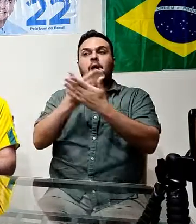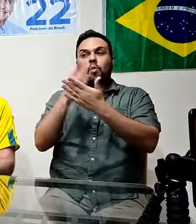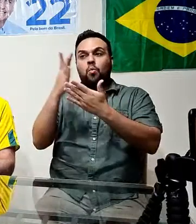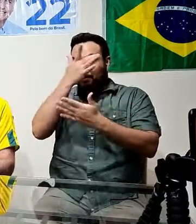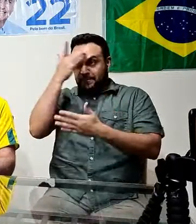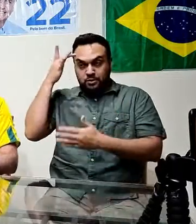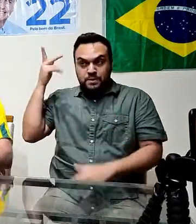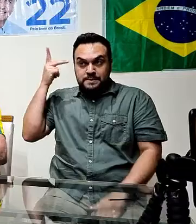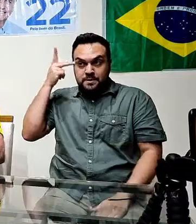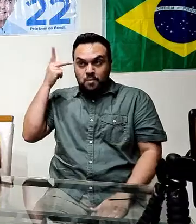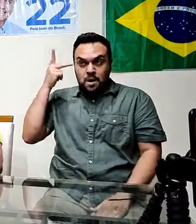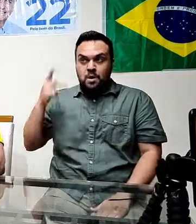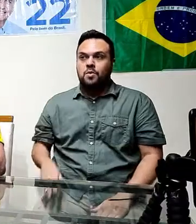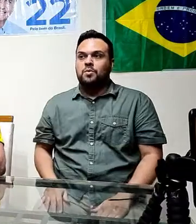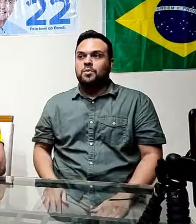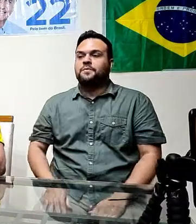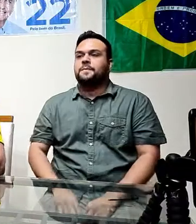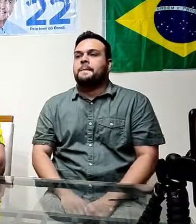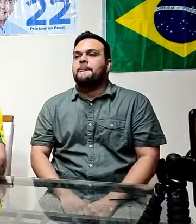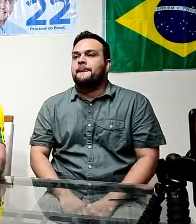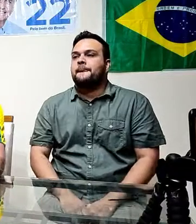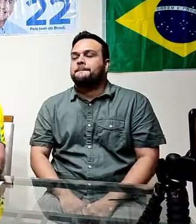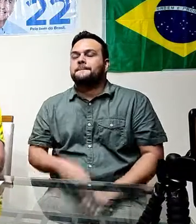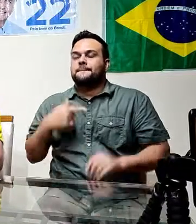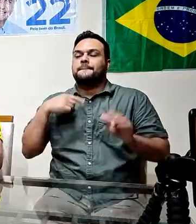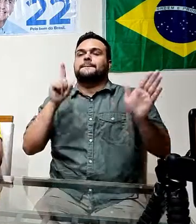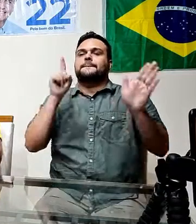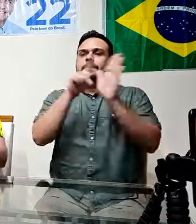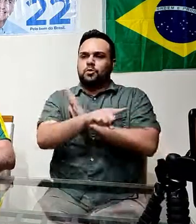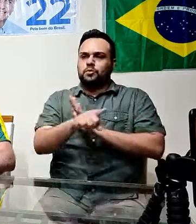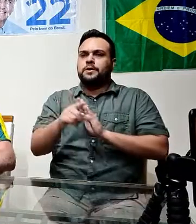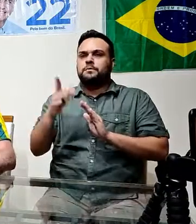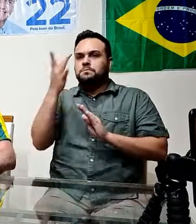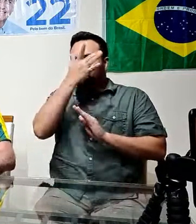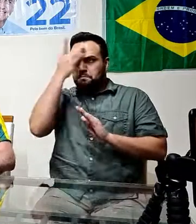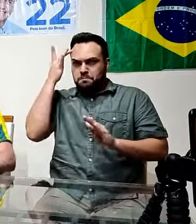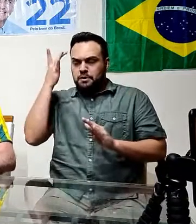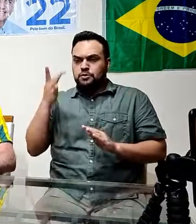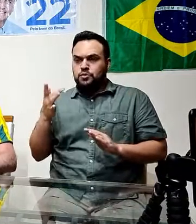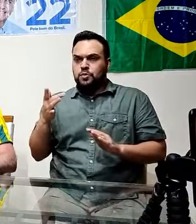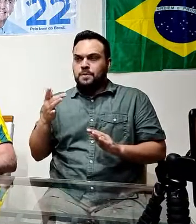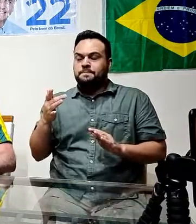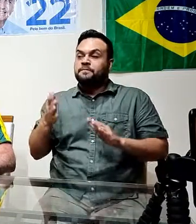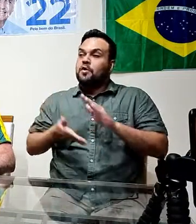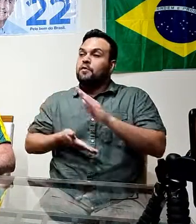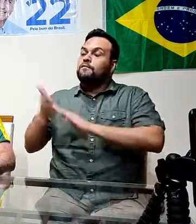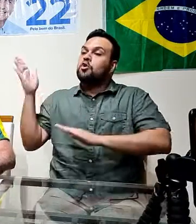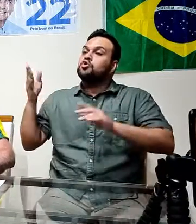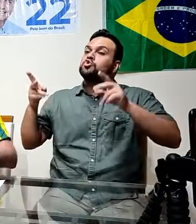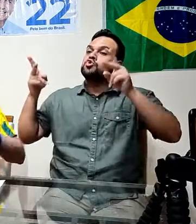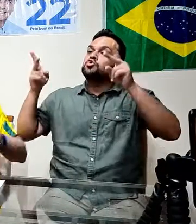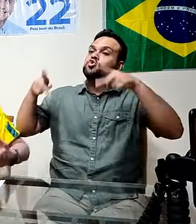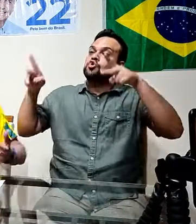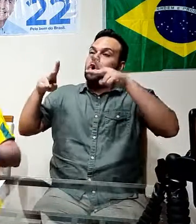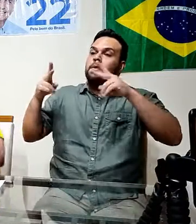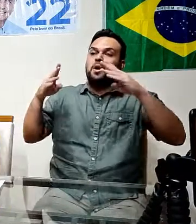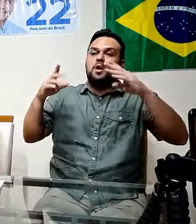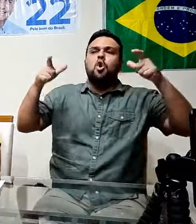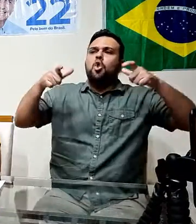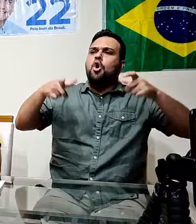Paulo e perguntamos, e elas foram, né, em shopping, em casa que vende